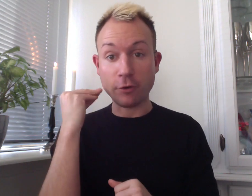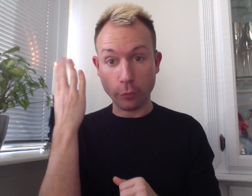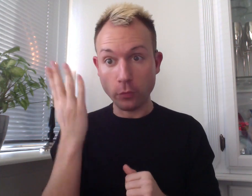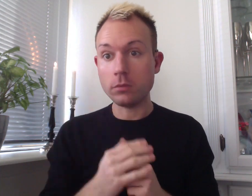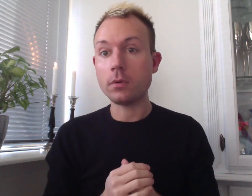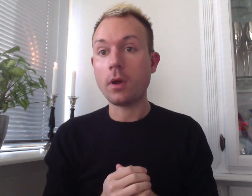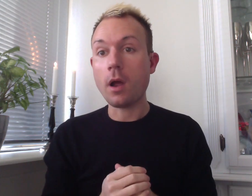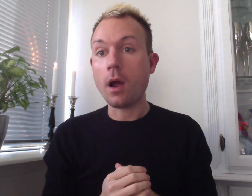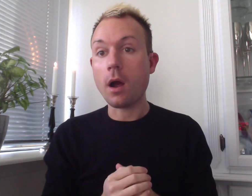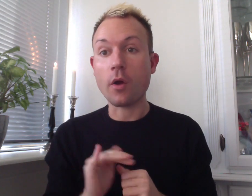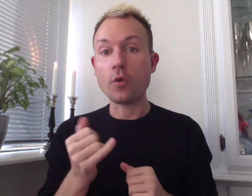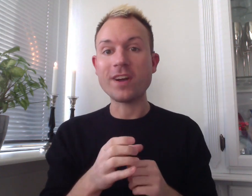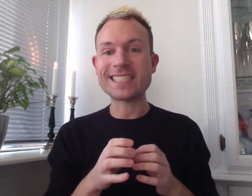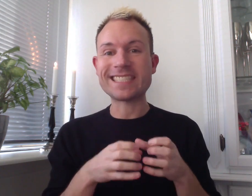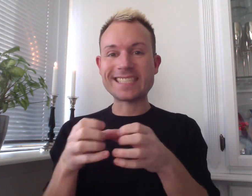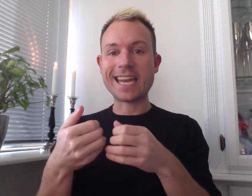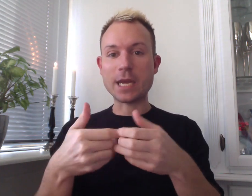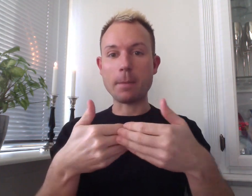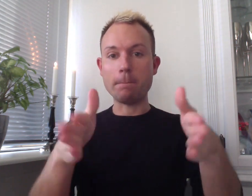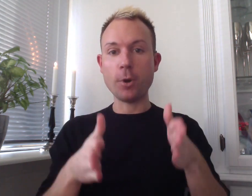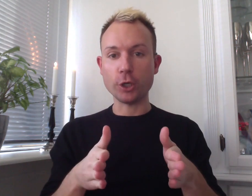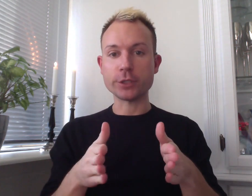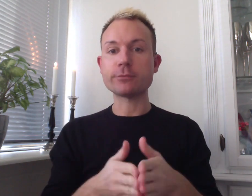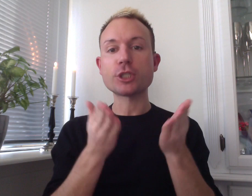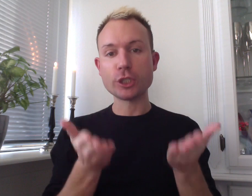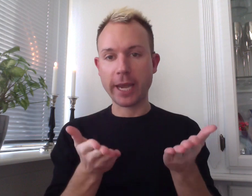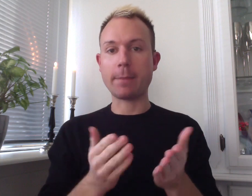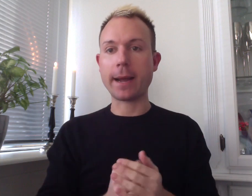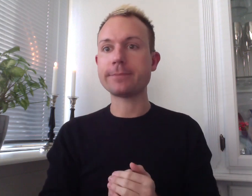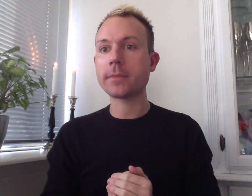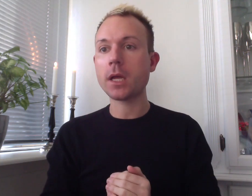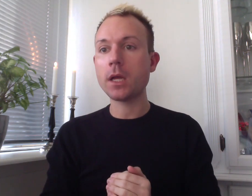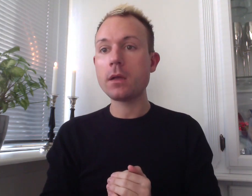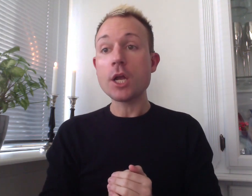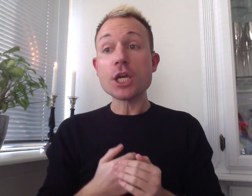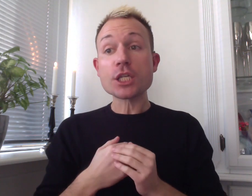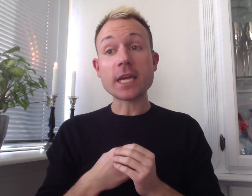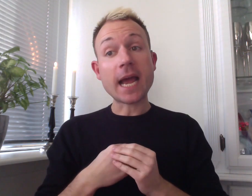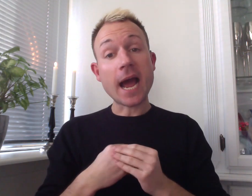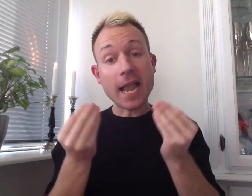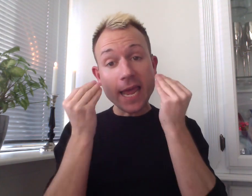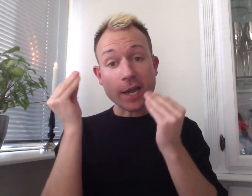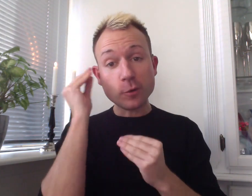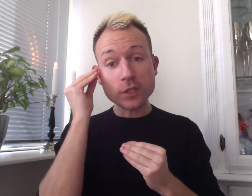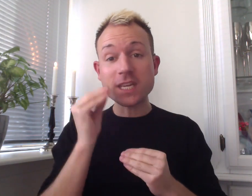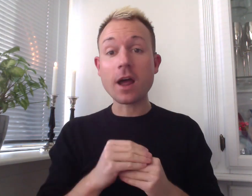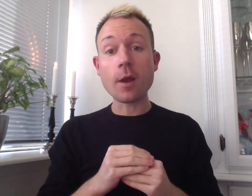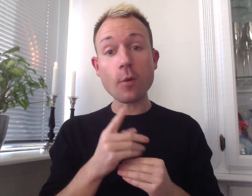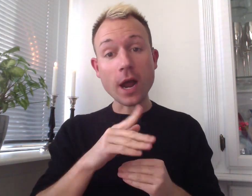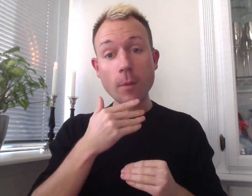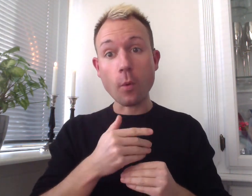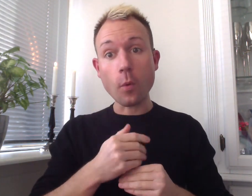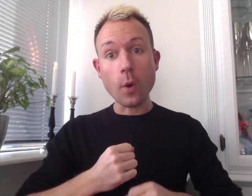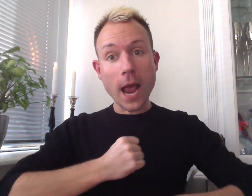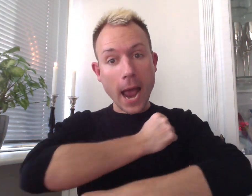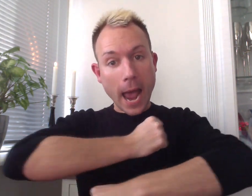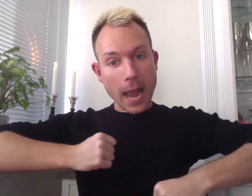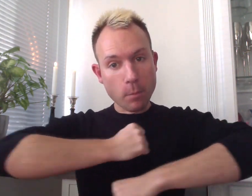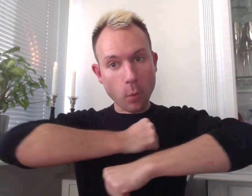var døv, og jeg var da din bøs, sådan er det bare. Så jeg har lært at huske at nogle gange at bruge albuerne